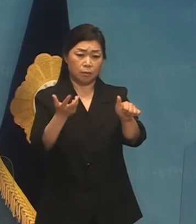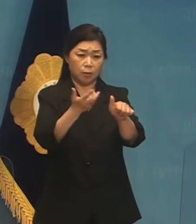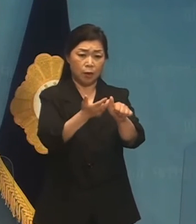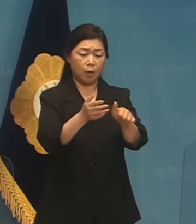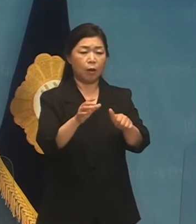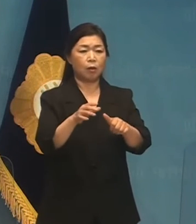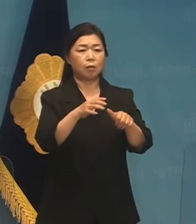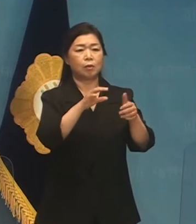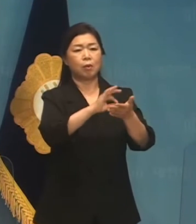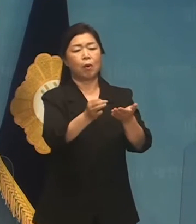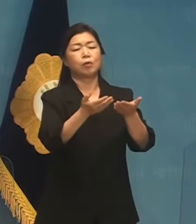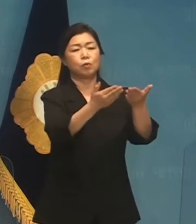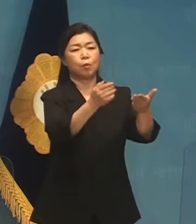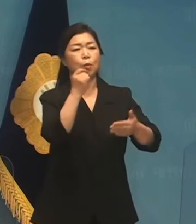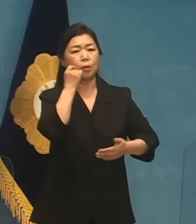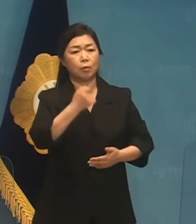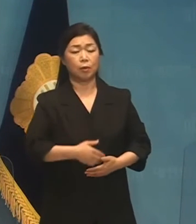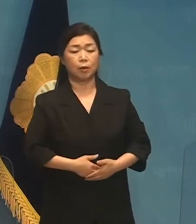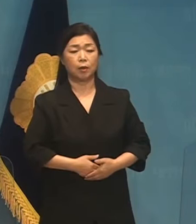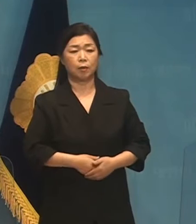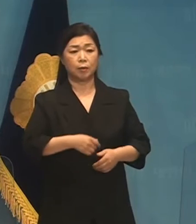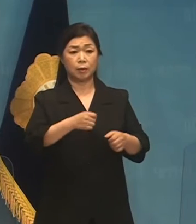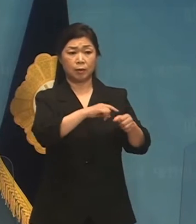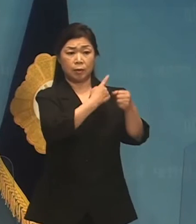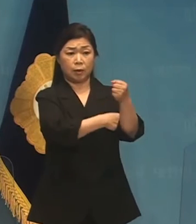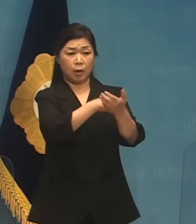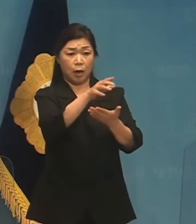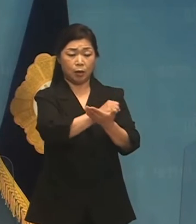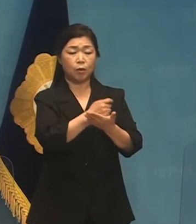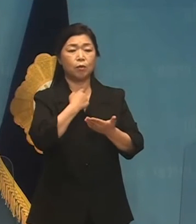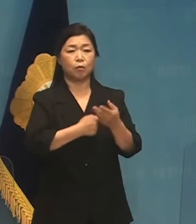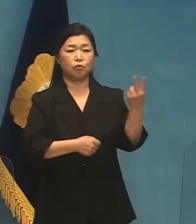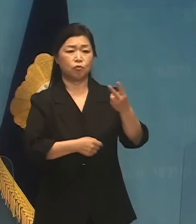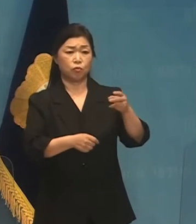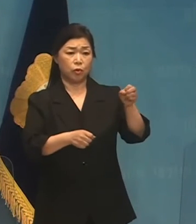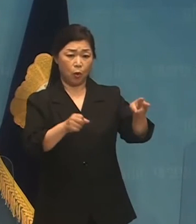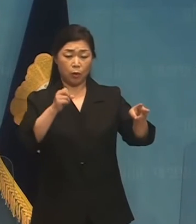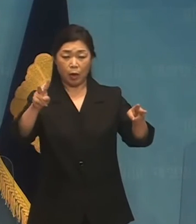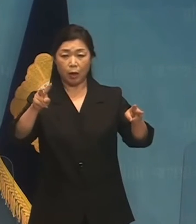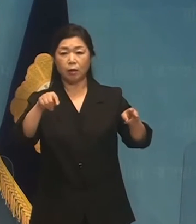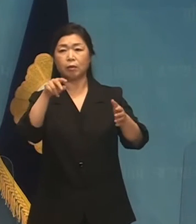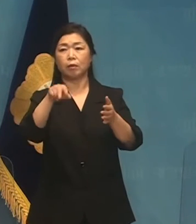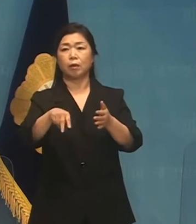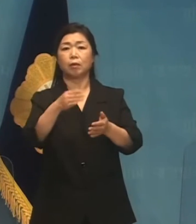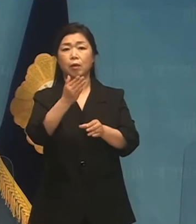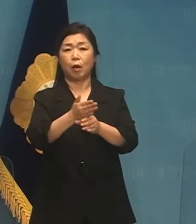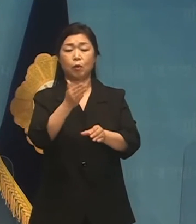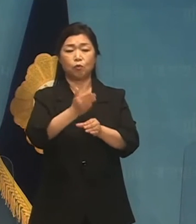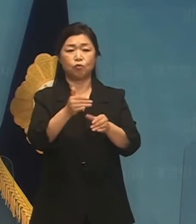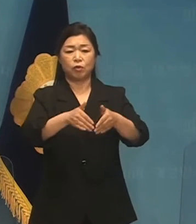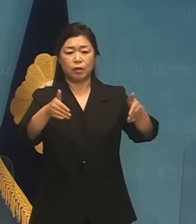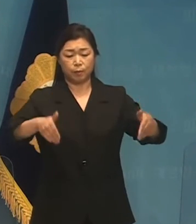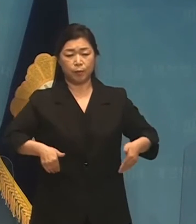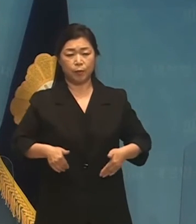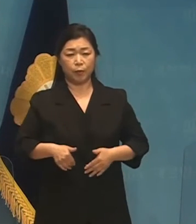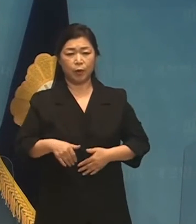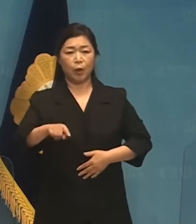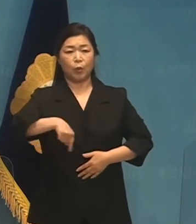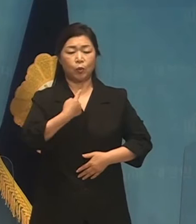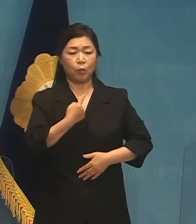극대화하지 못했습니다. 기득권 양당으로부터 독립적인 진보정당 노선을 정립하는